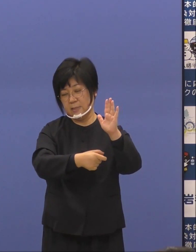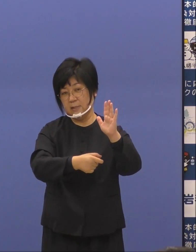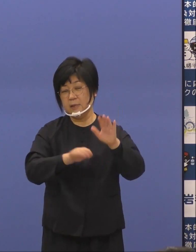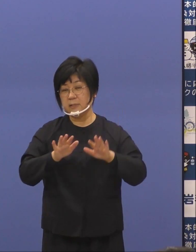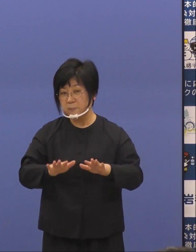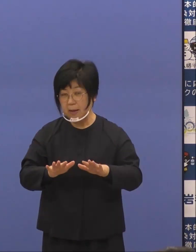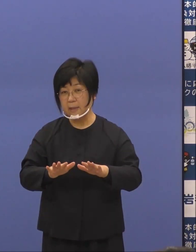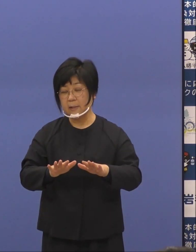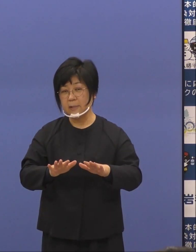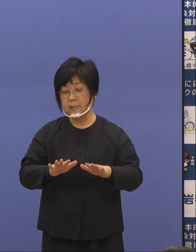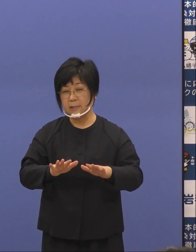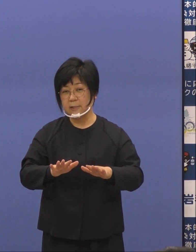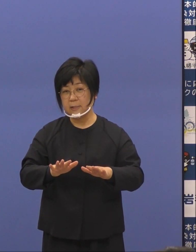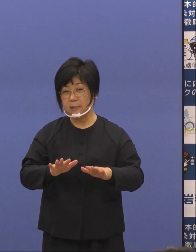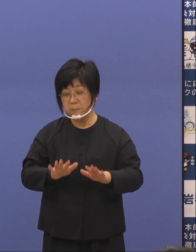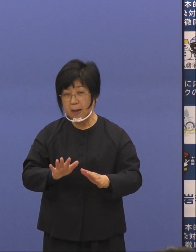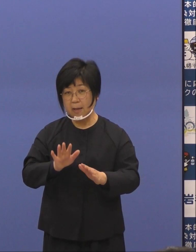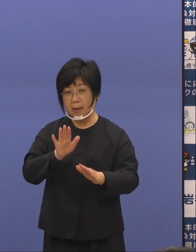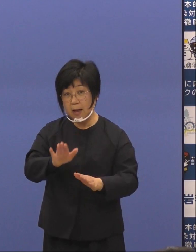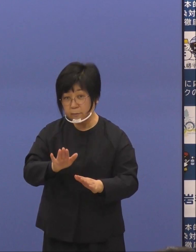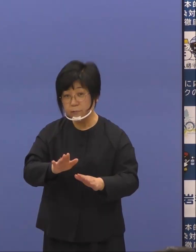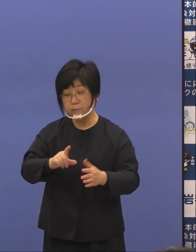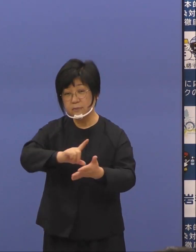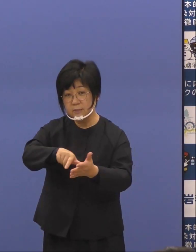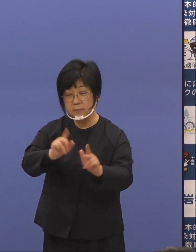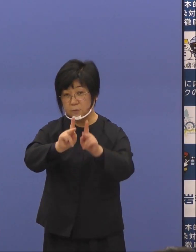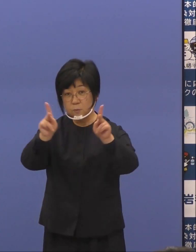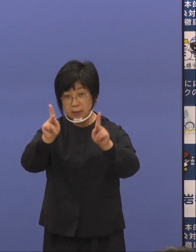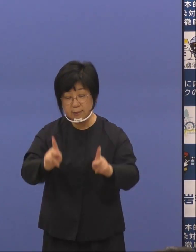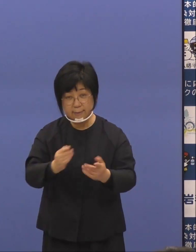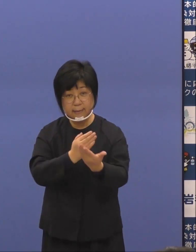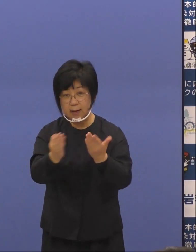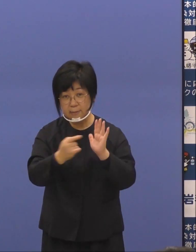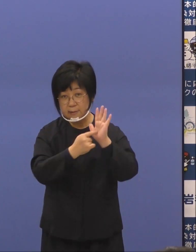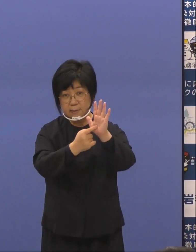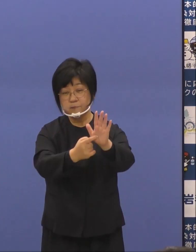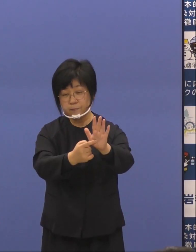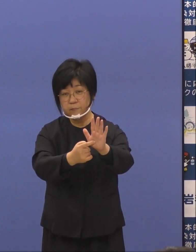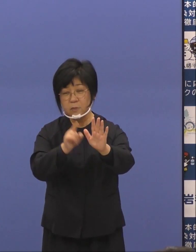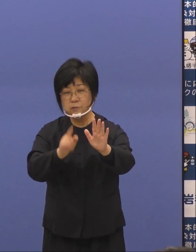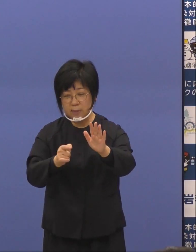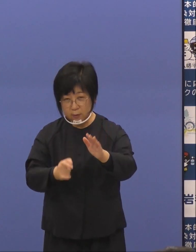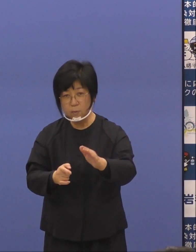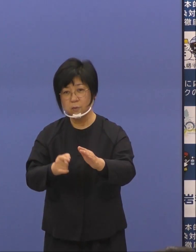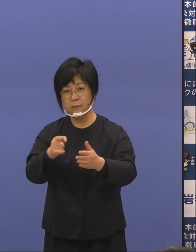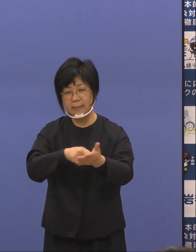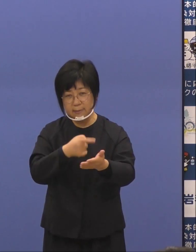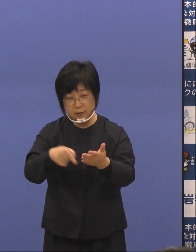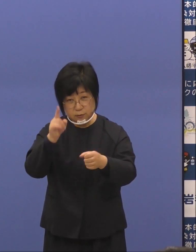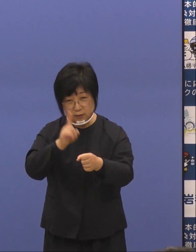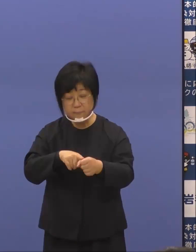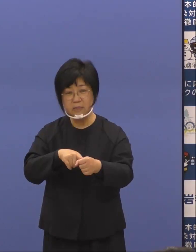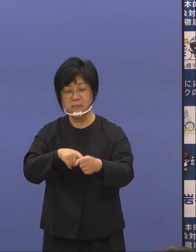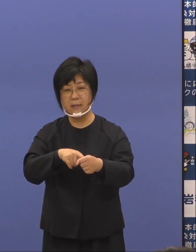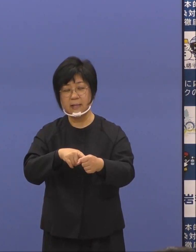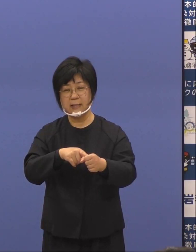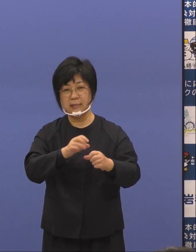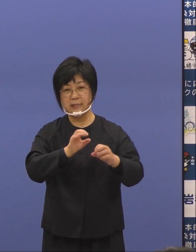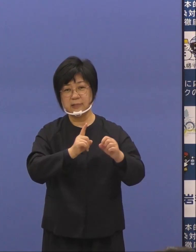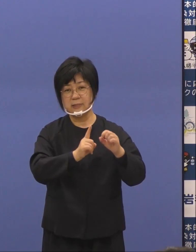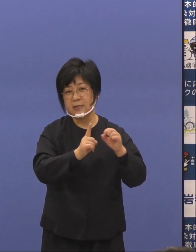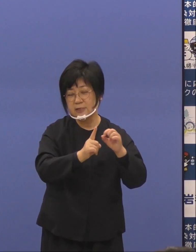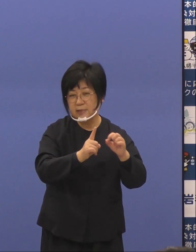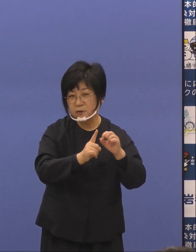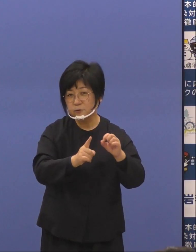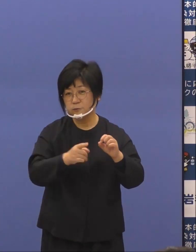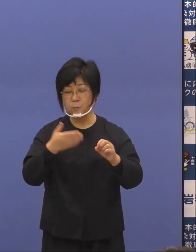ある地域の課題っていうのがはっきり見えてきて、でそれを乗り越えるにあたってはデジタルとグリーンが大事だ